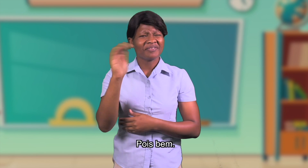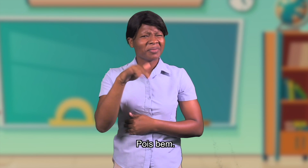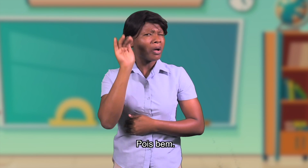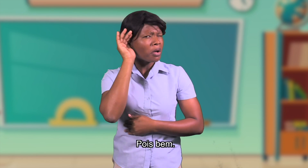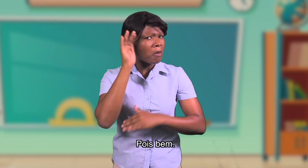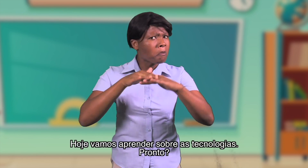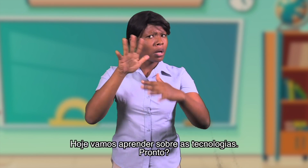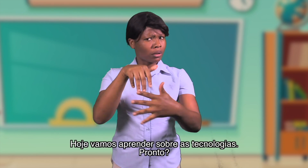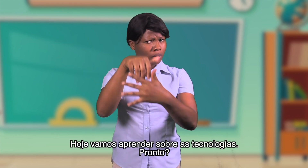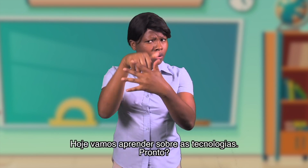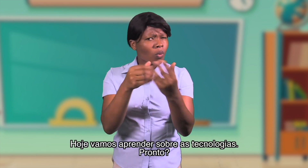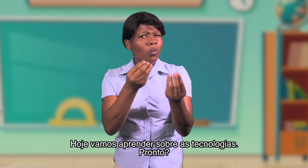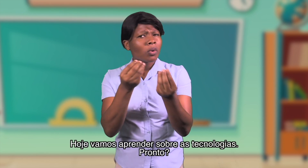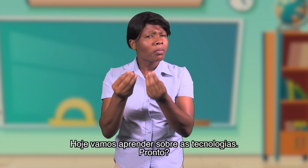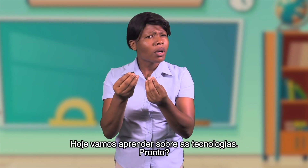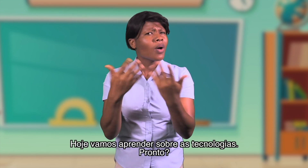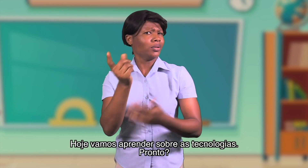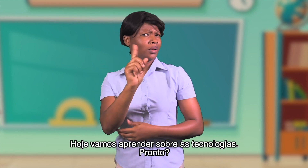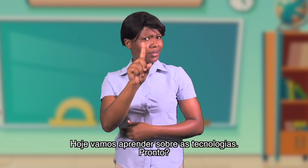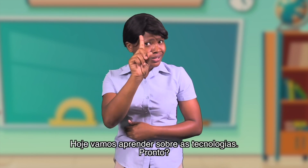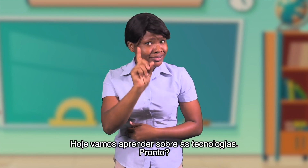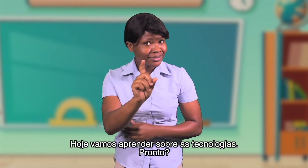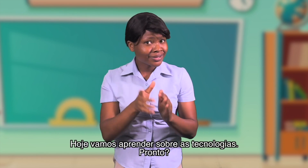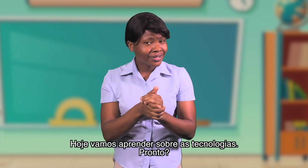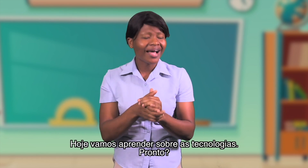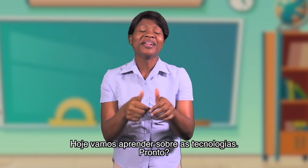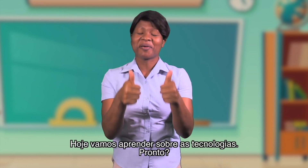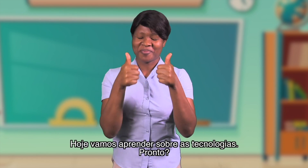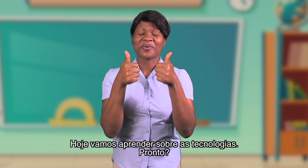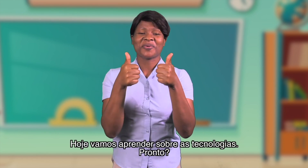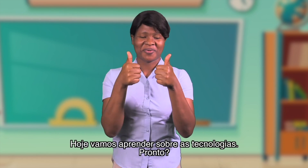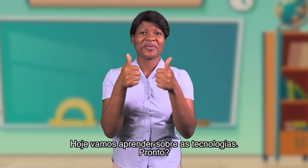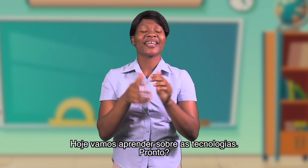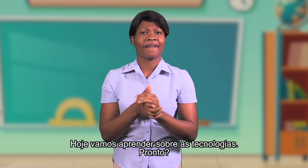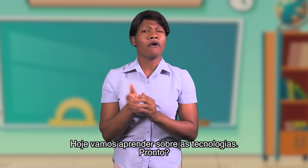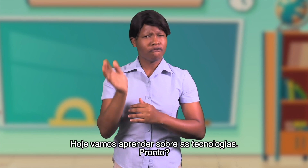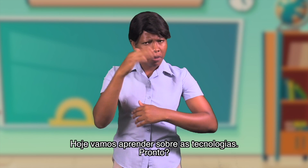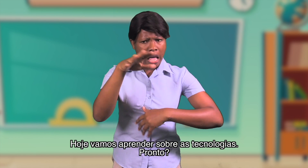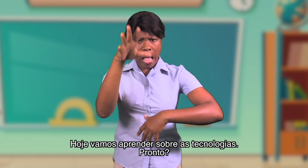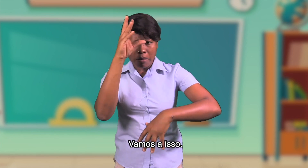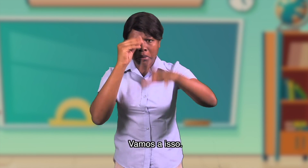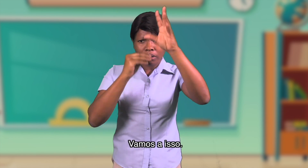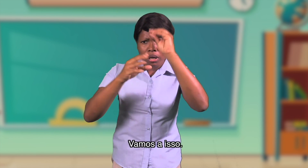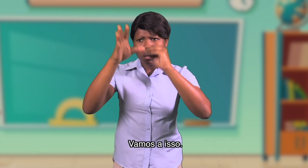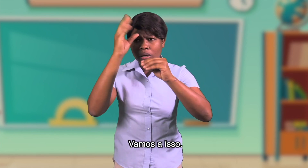bem, hoje vamos aprender sobre as tecnologias. Pronto? Vamos a